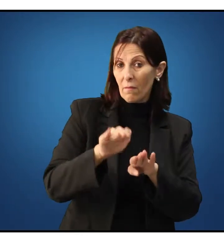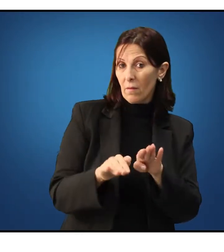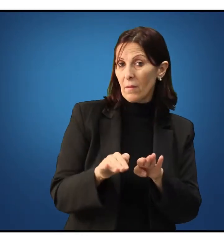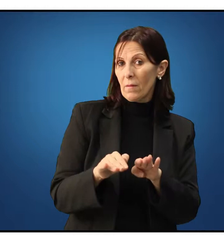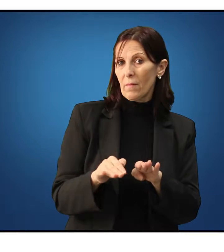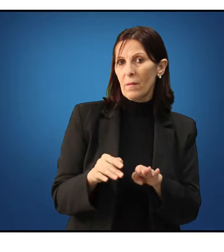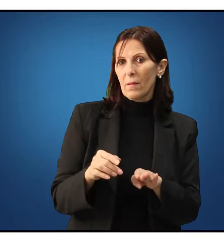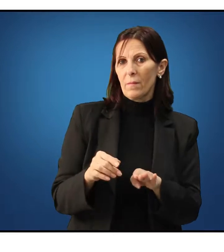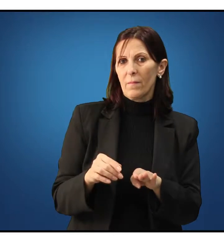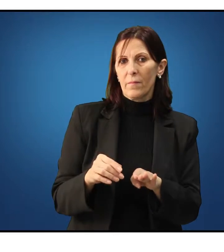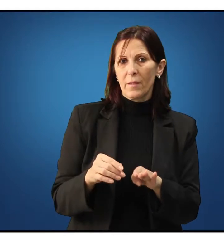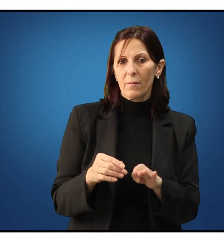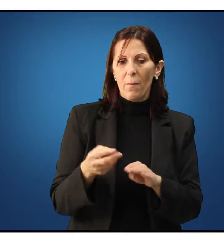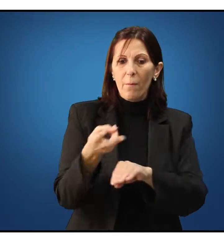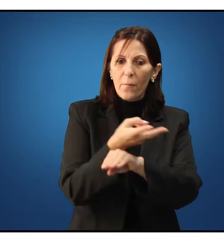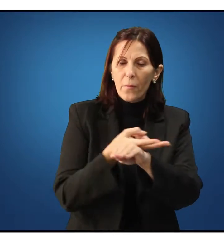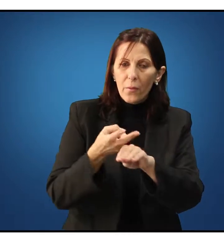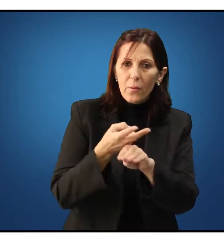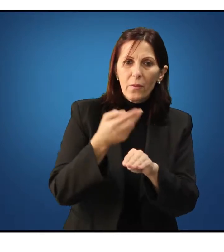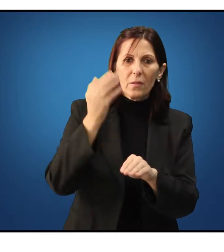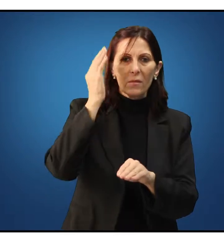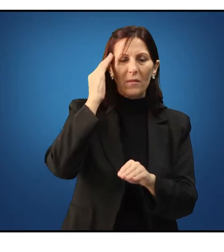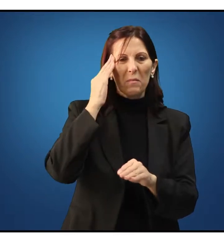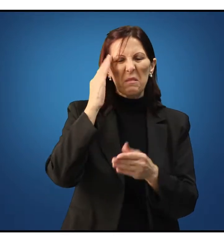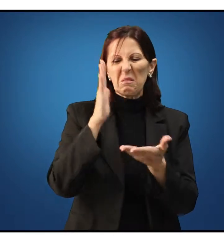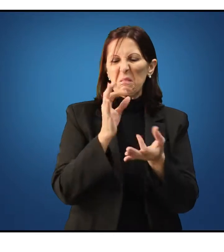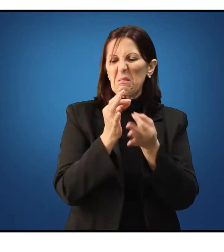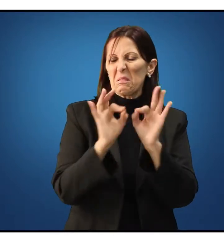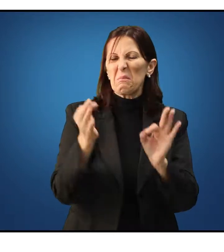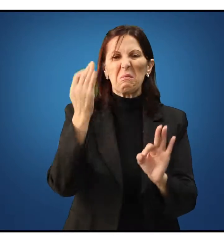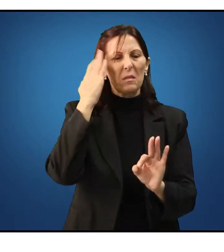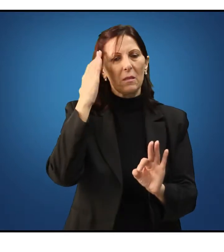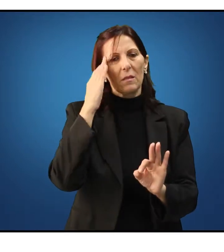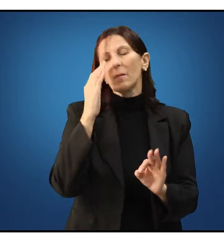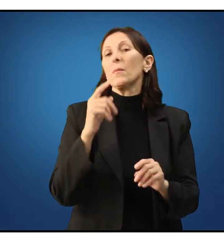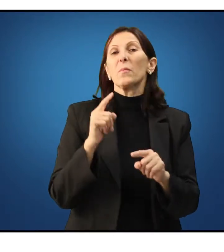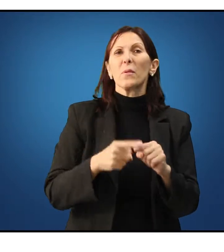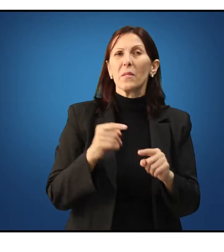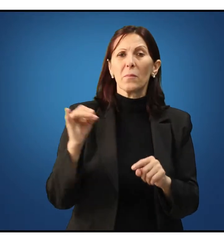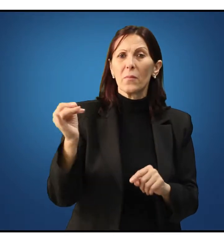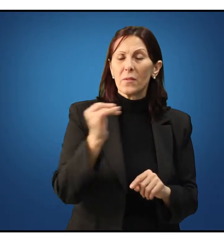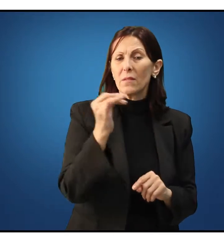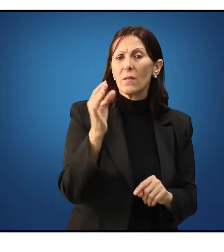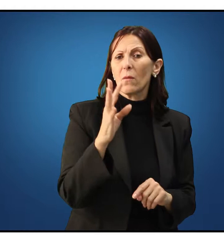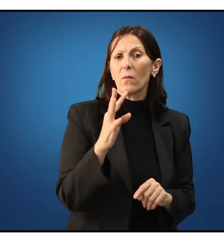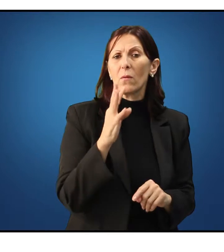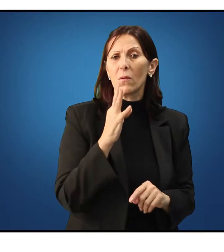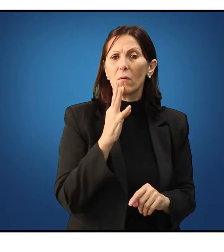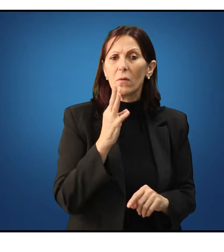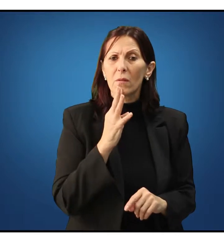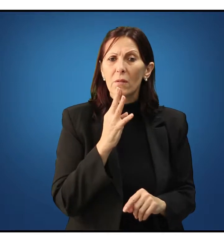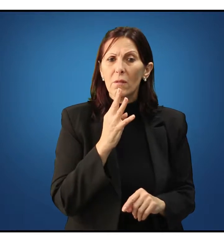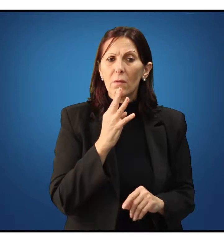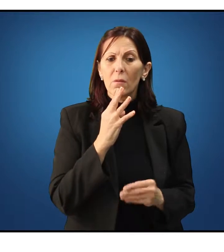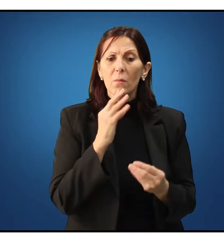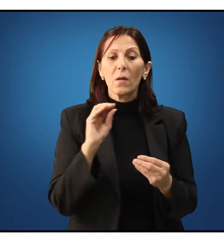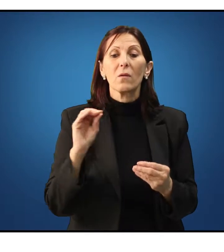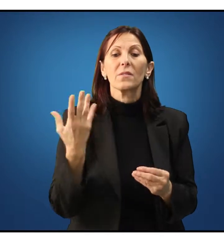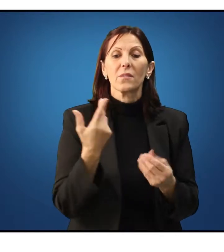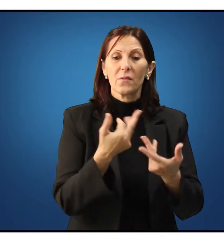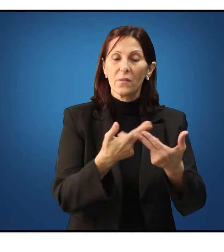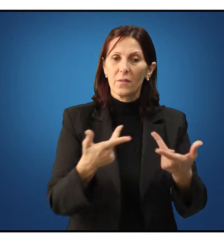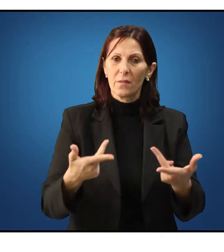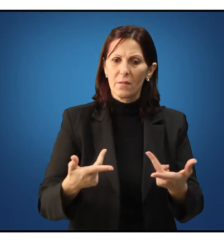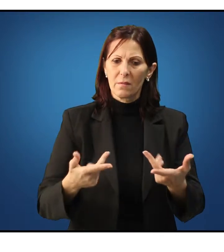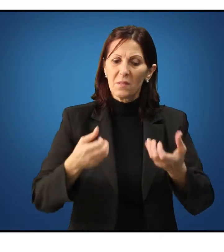uma busca do saber pelo saber, a ideia de que era importante conhecer, saber o funcionamento das coisas, como se explicavam